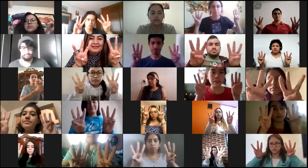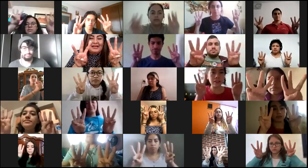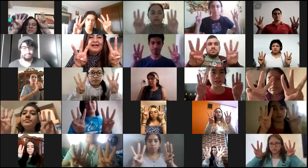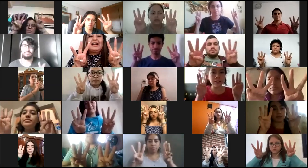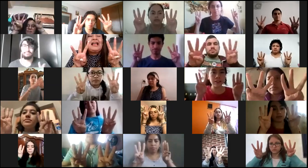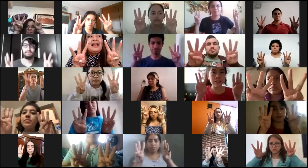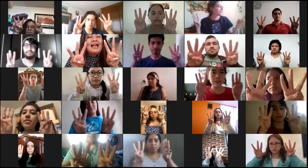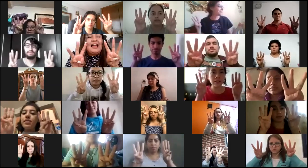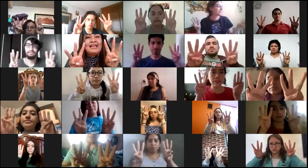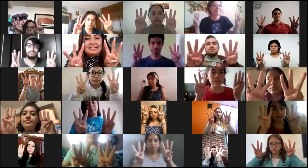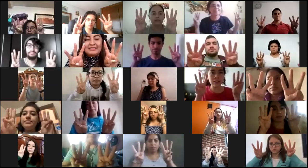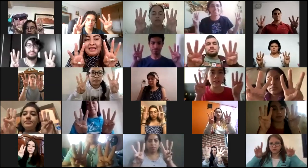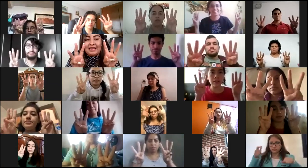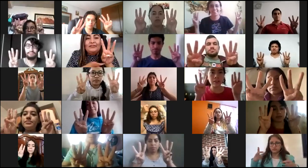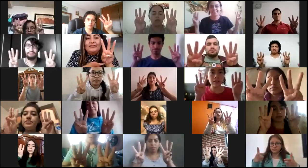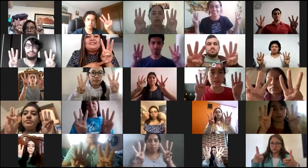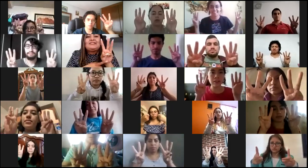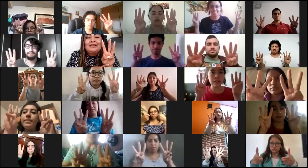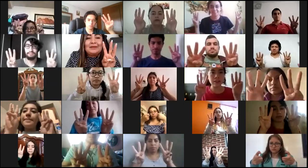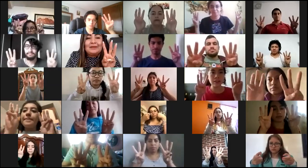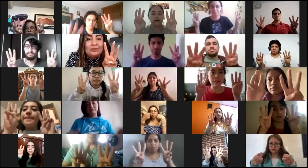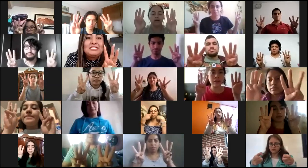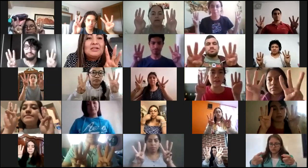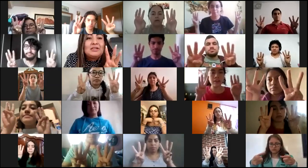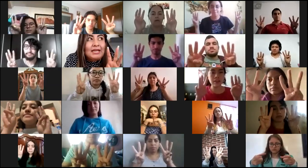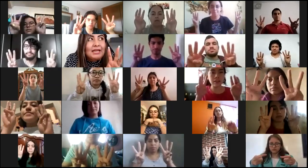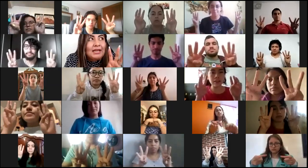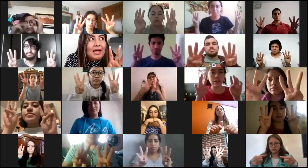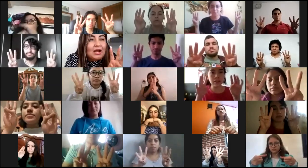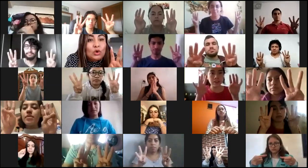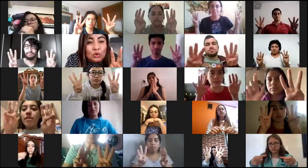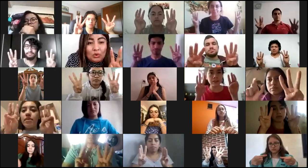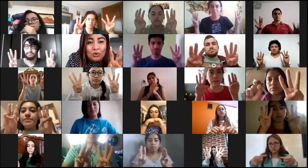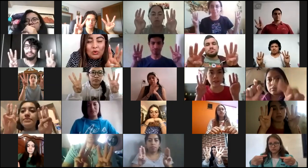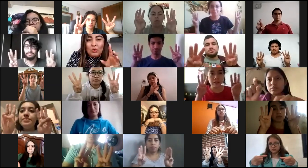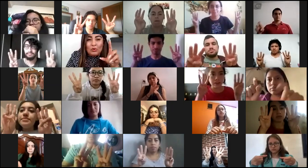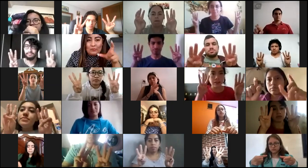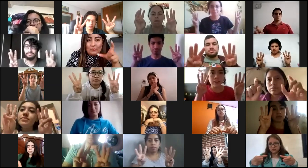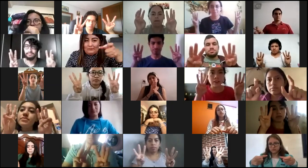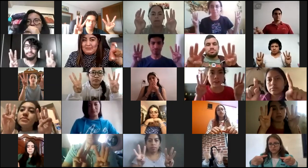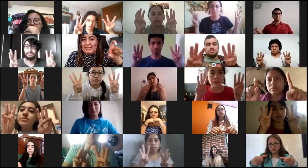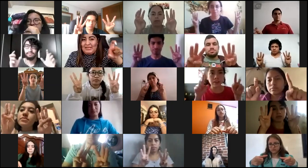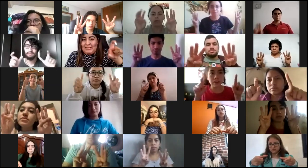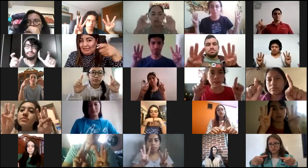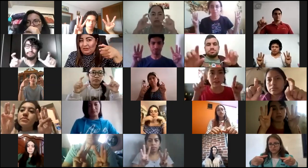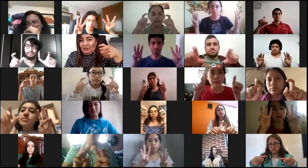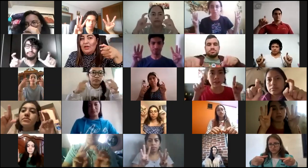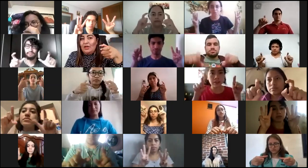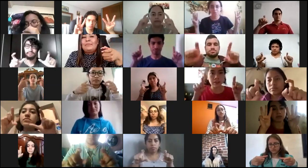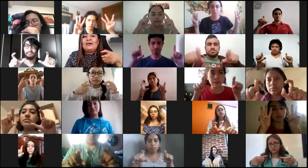Ajá. La X. La configuración de la mano es igual que la Q, la del dinerito, pero ahora es